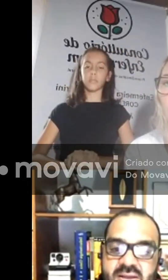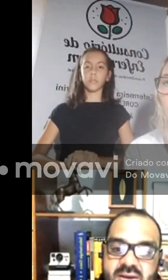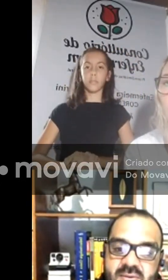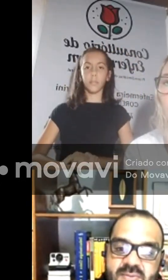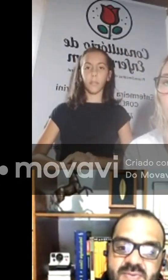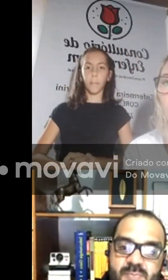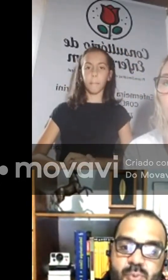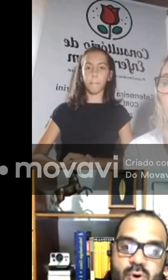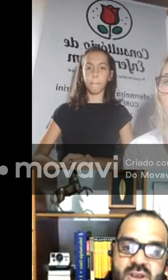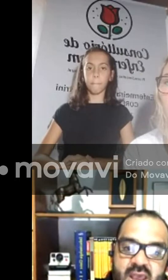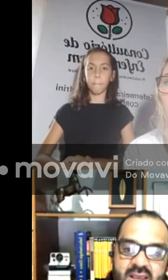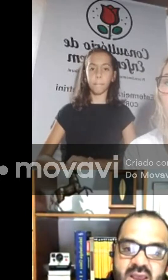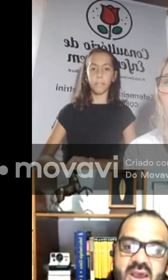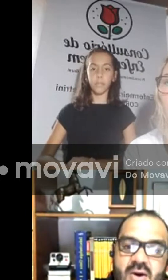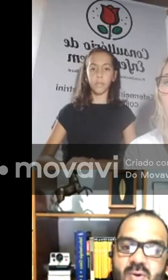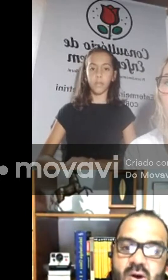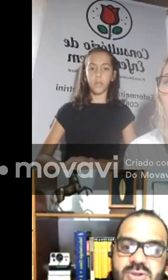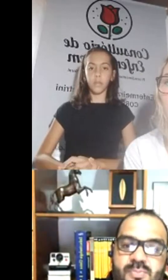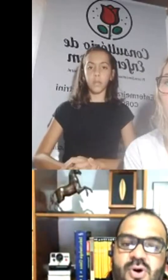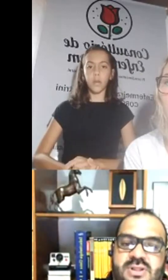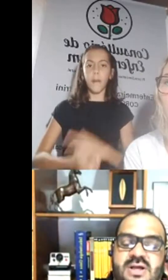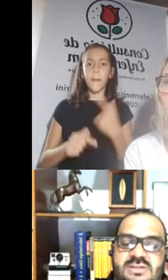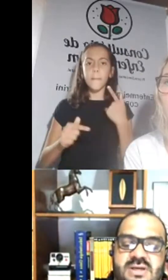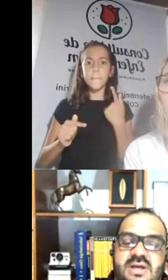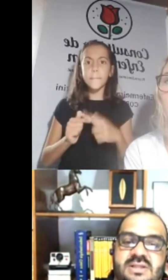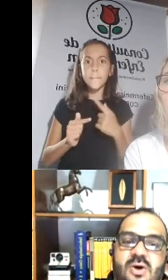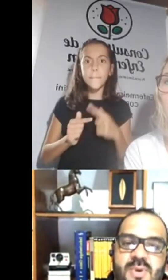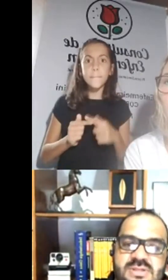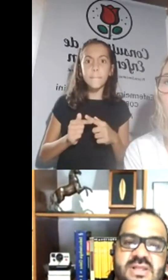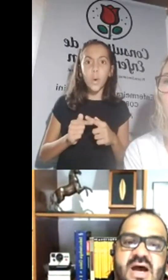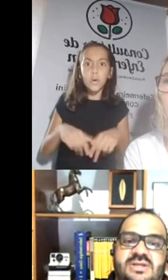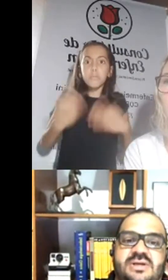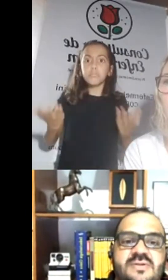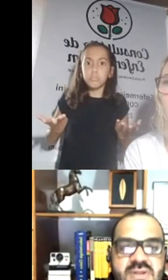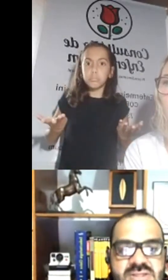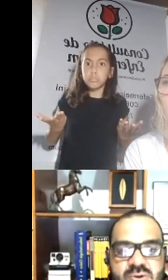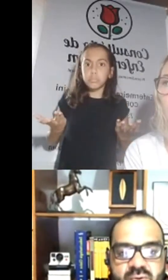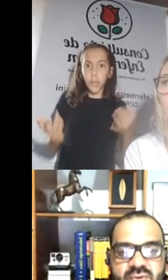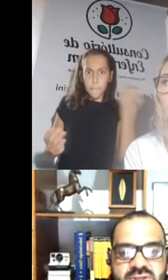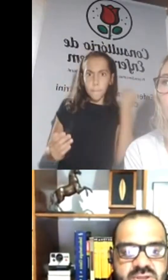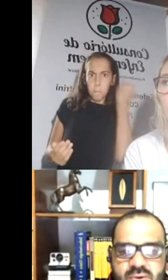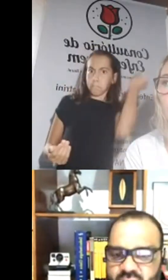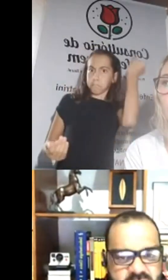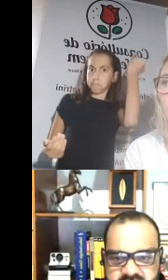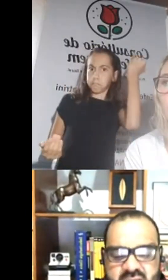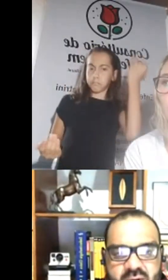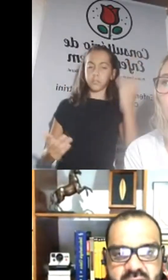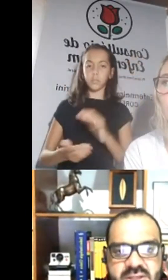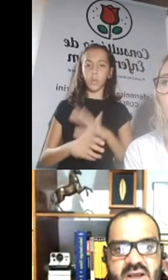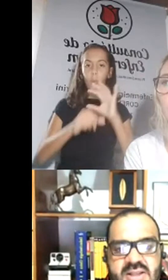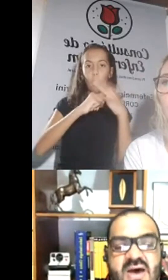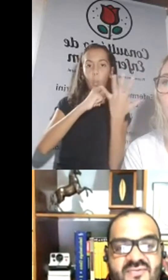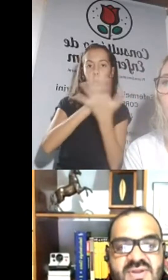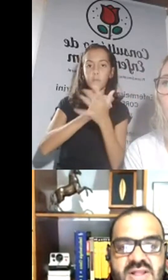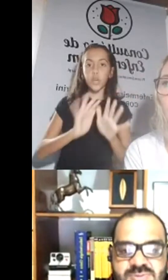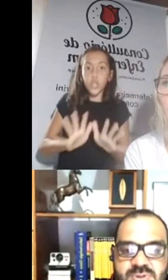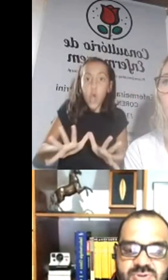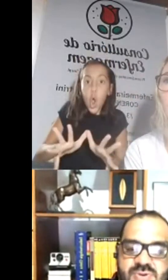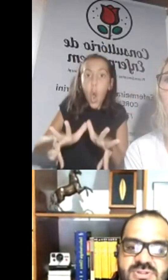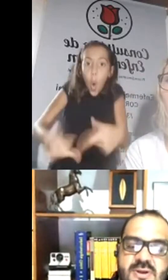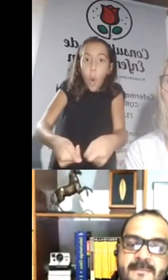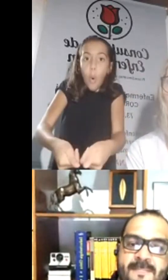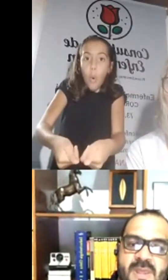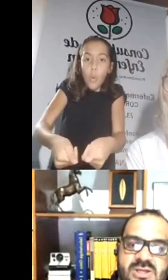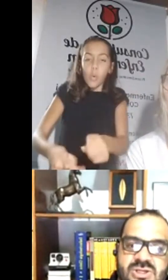colocar por que é o grau de importância da obesidade nesse Covid e de uma forma geral, né, na vida das